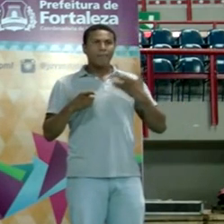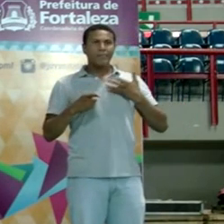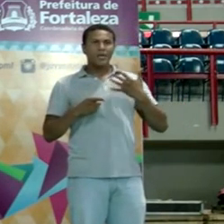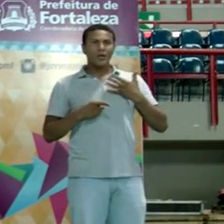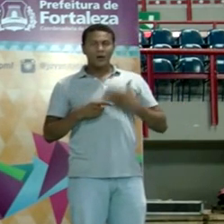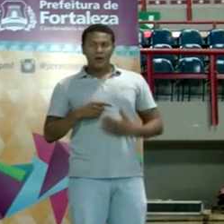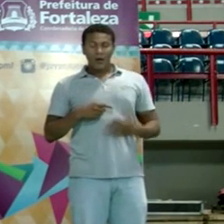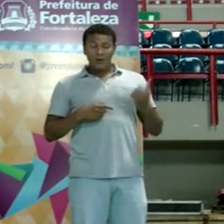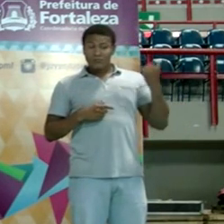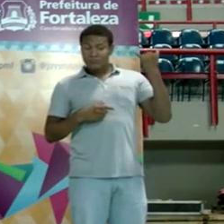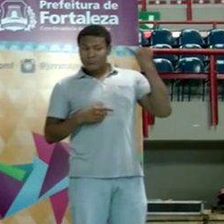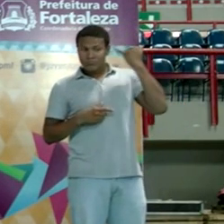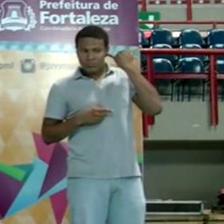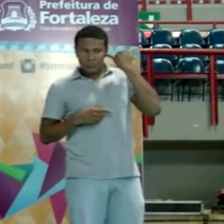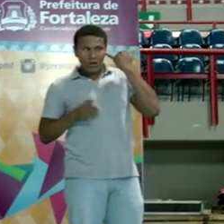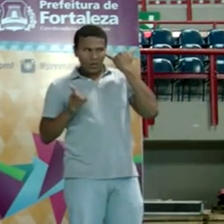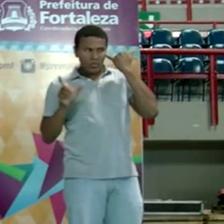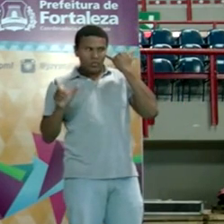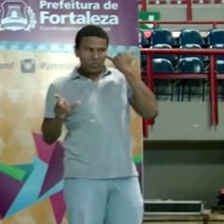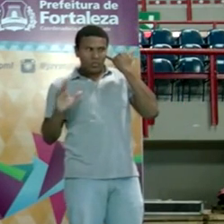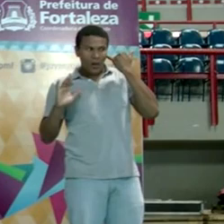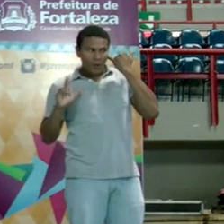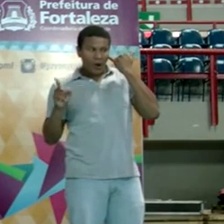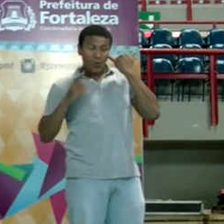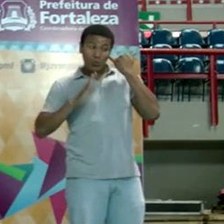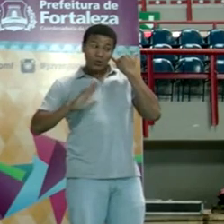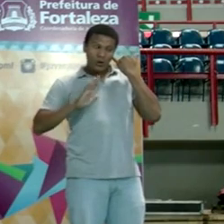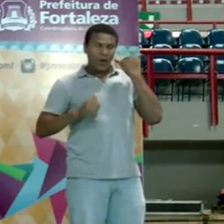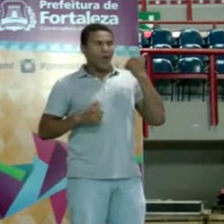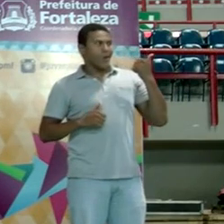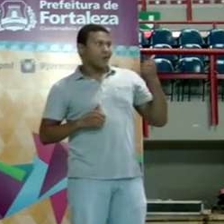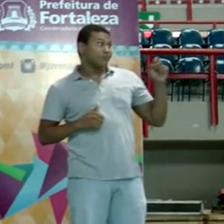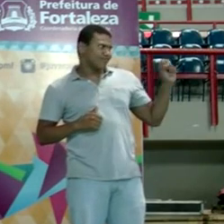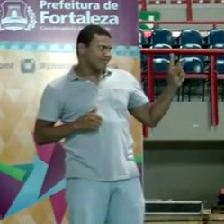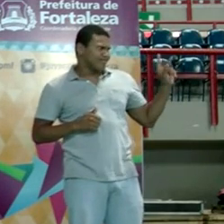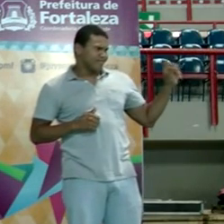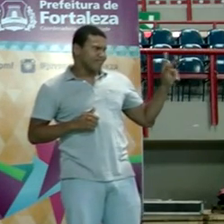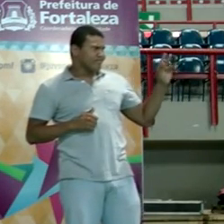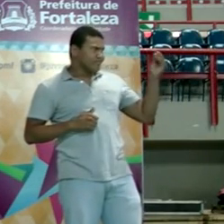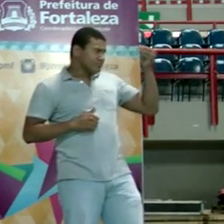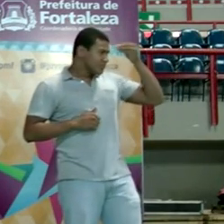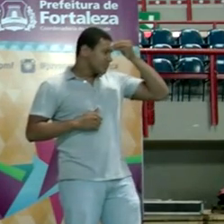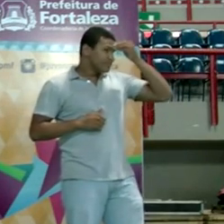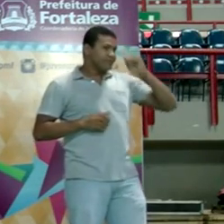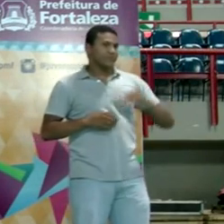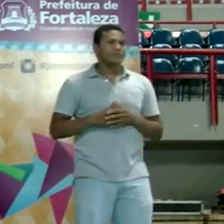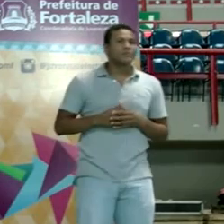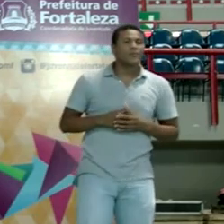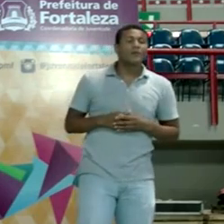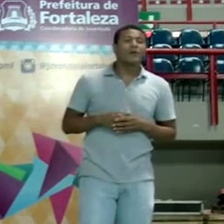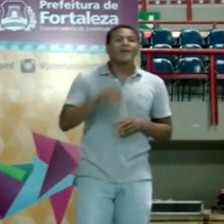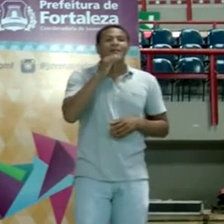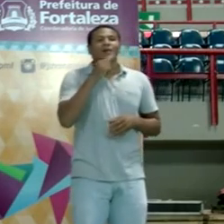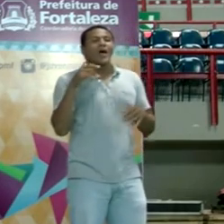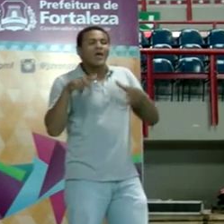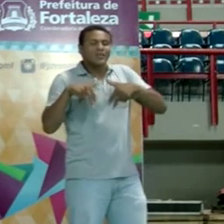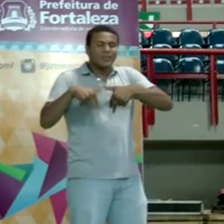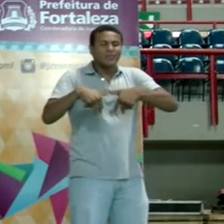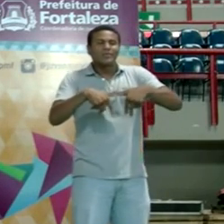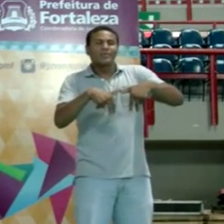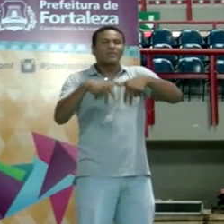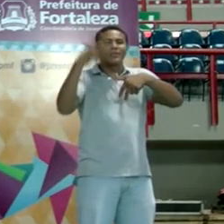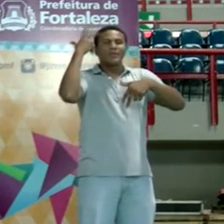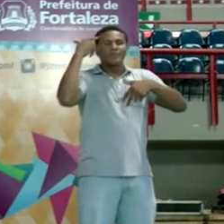para outro que o cara, para ter cuidado com ele, pronto. Meu amigo, faz de conta que o cara vai andando com a namorada aqui no shopping,